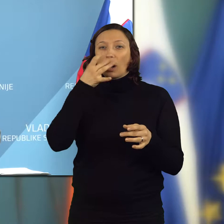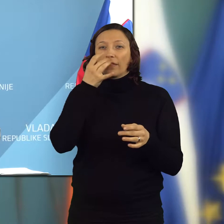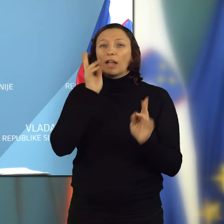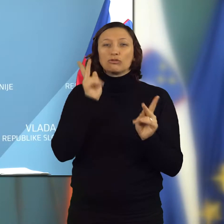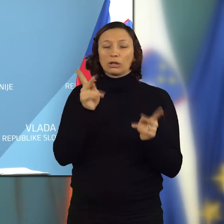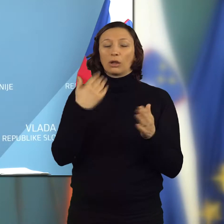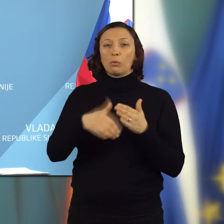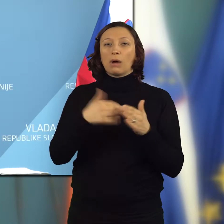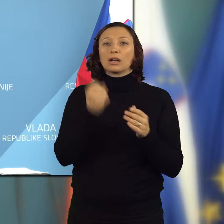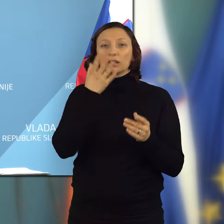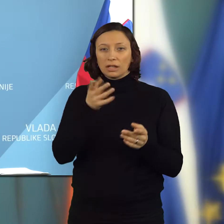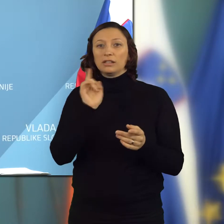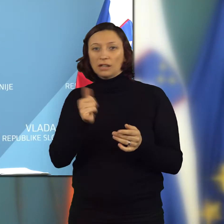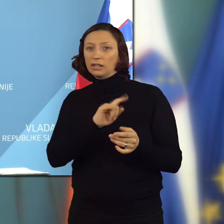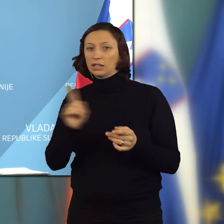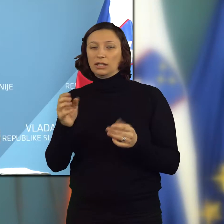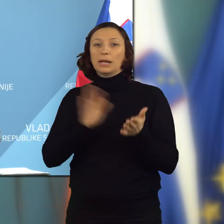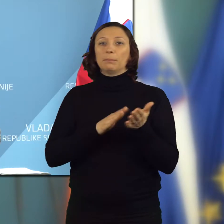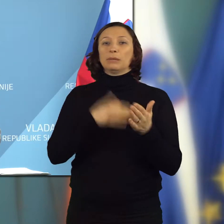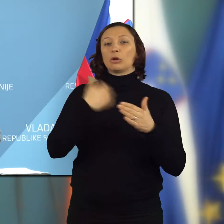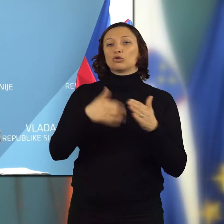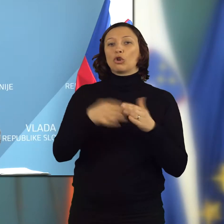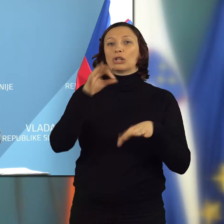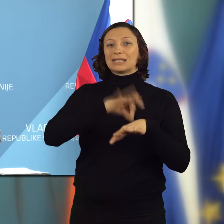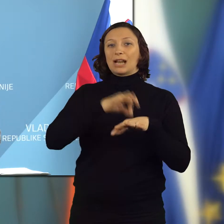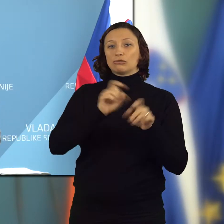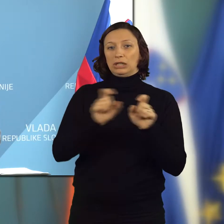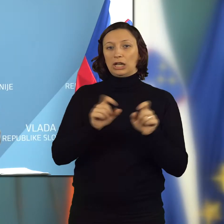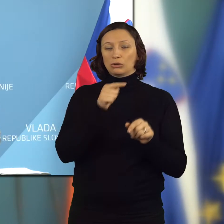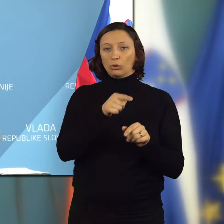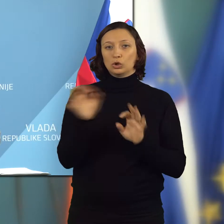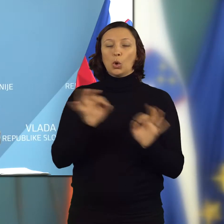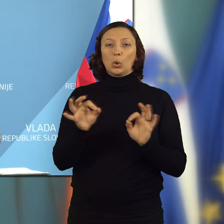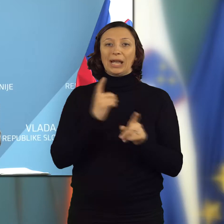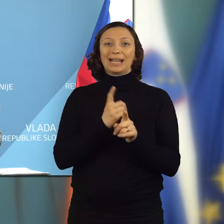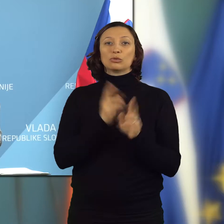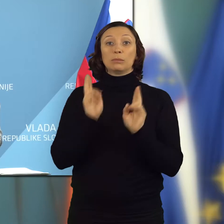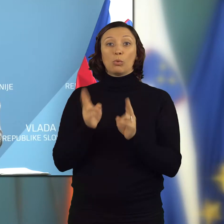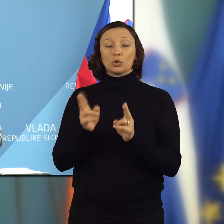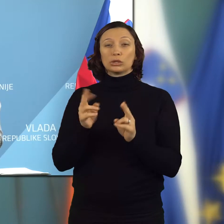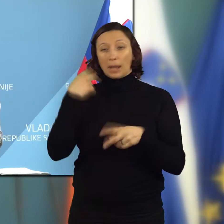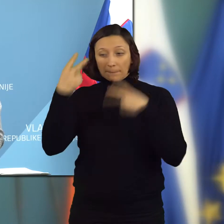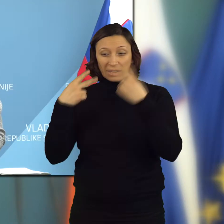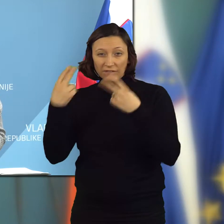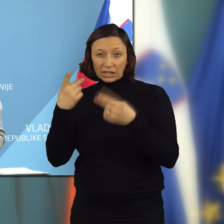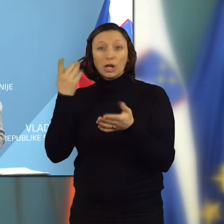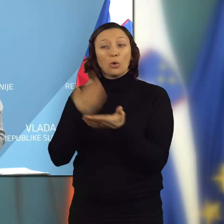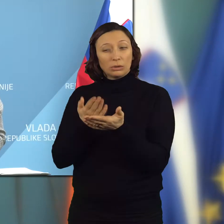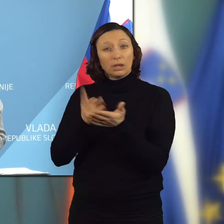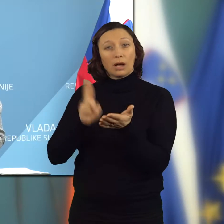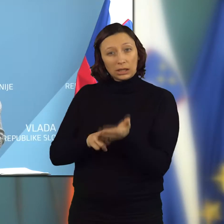upravičene odsotnosti na narokih. V primeru odsotnosti iz zdravstvenih razlogov pa je urejena tudi možnost